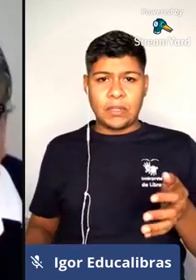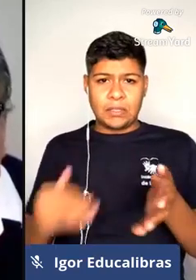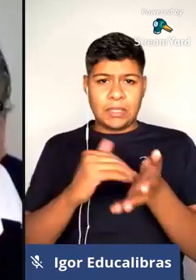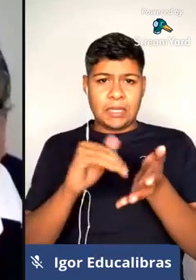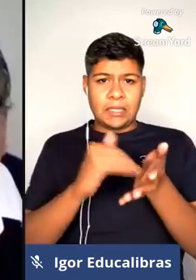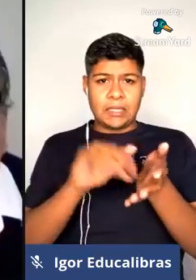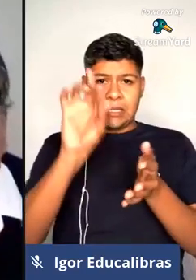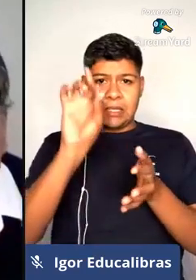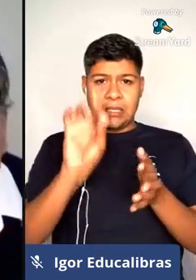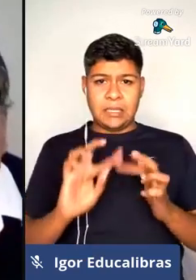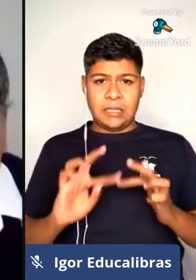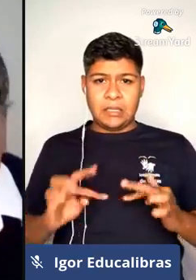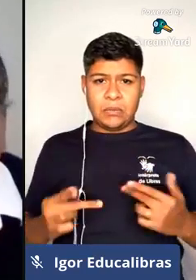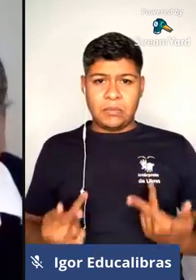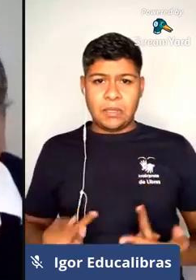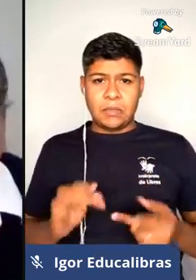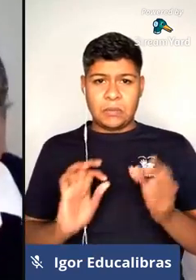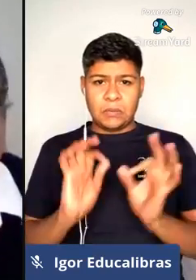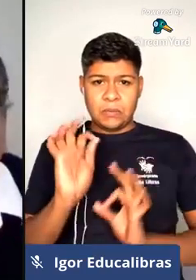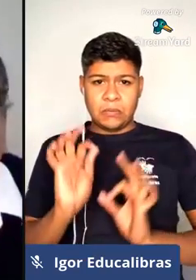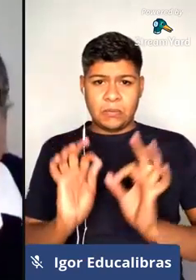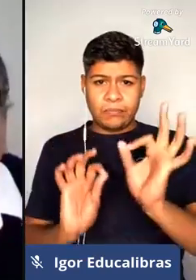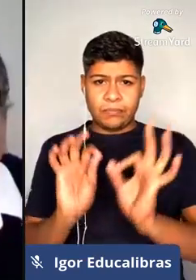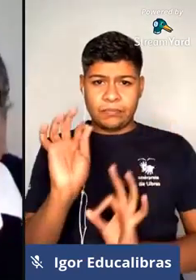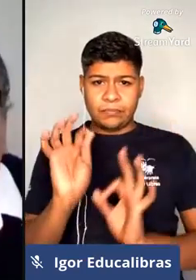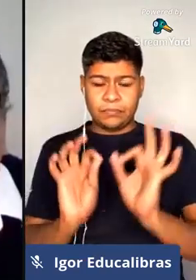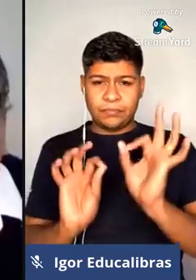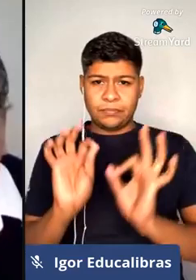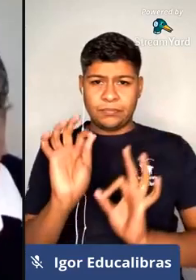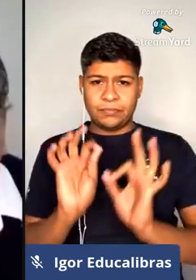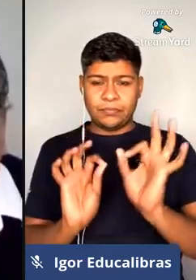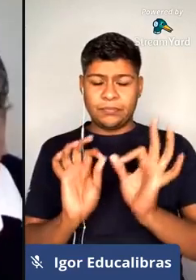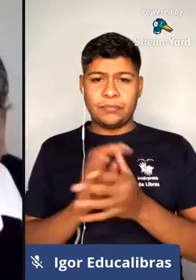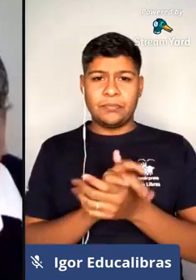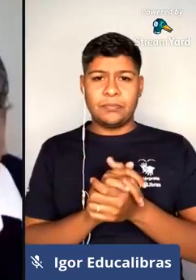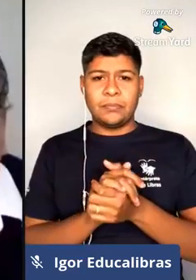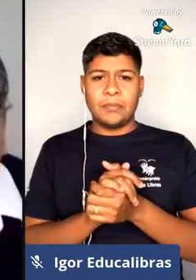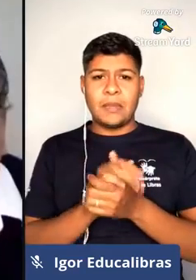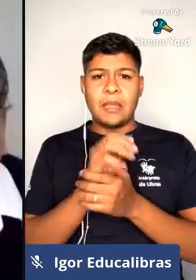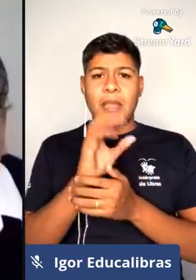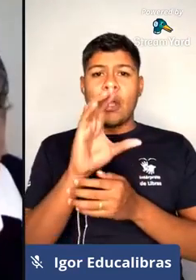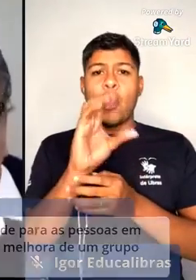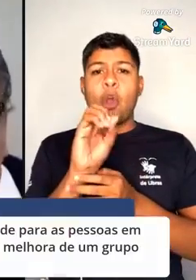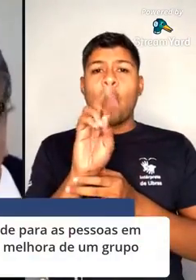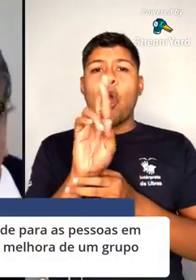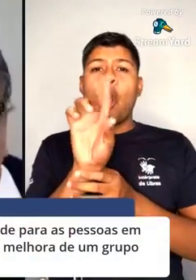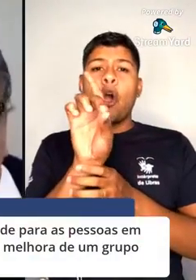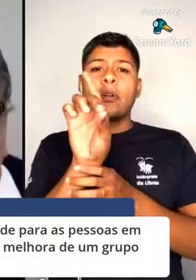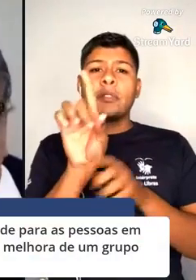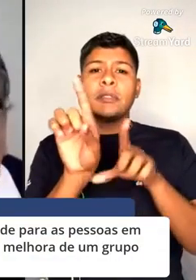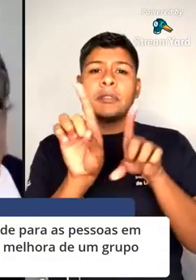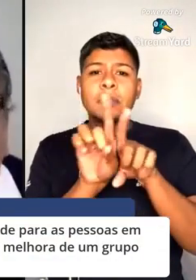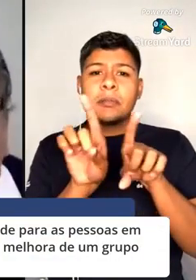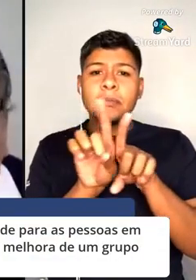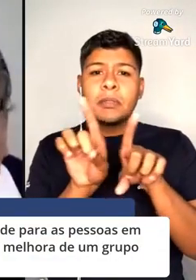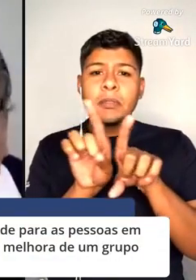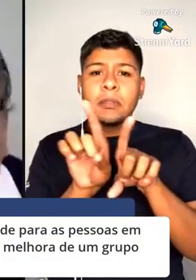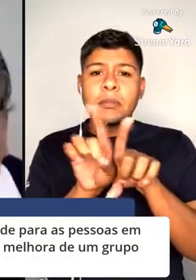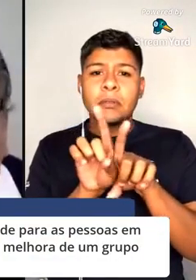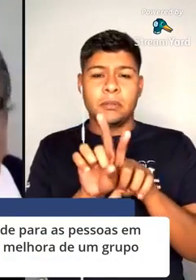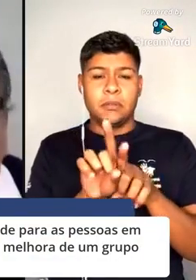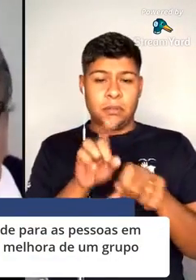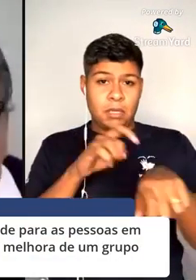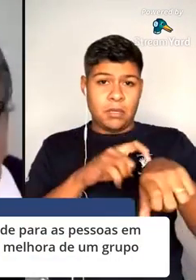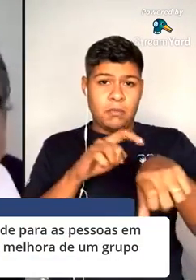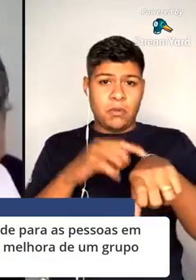de Direitos Humanos, onde estava vinculado a CONAD e a CORD, né, lá com a doutora Isabel Maior na